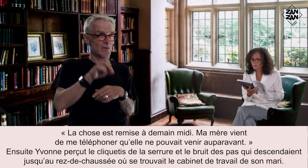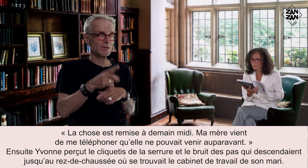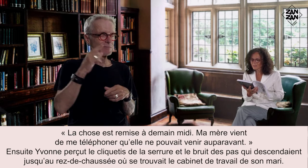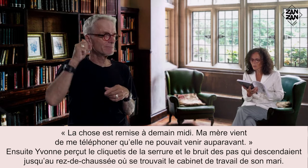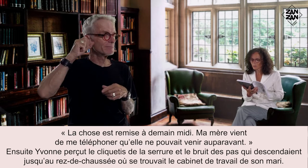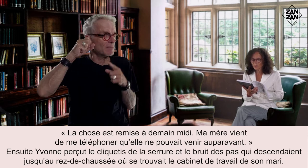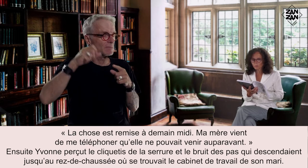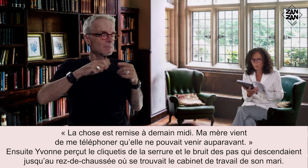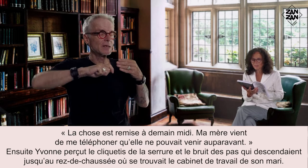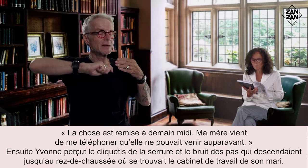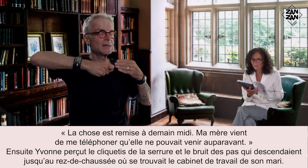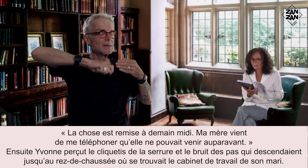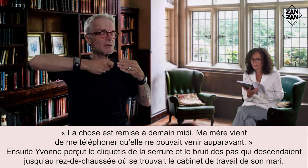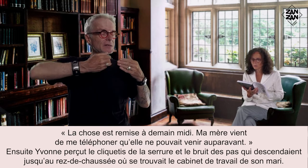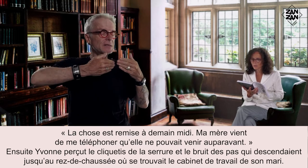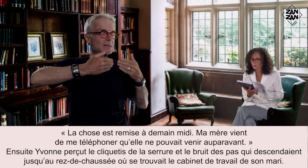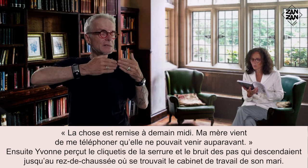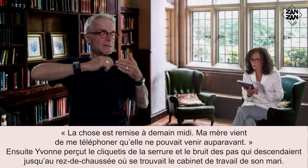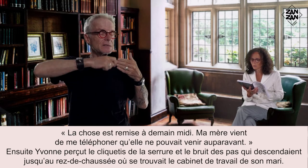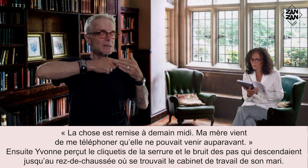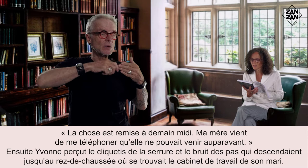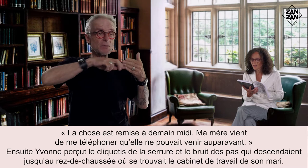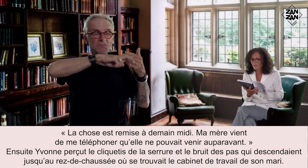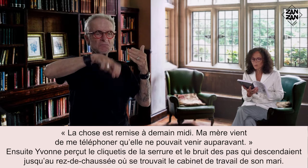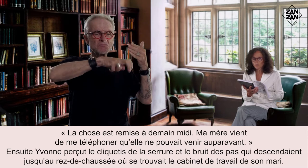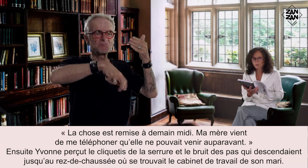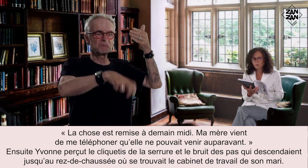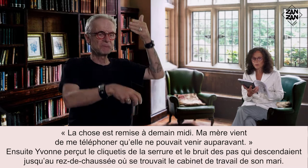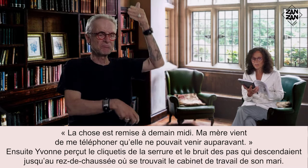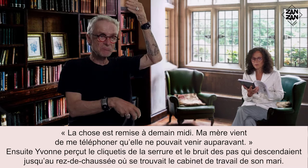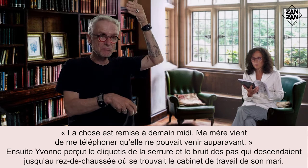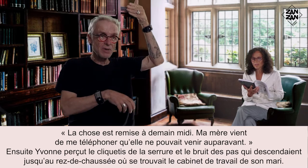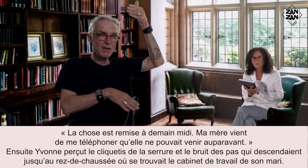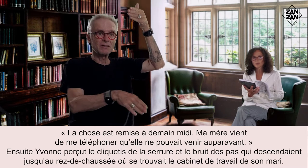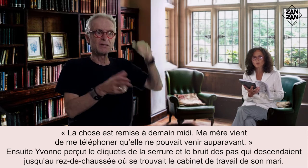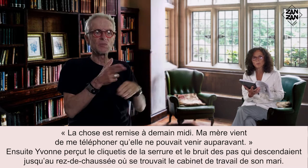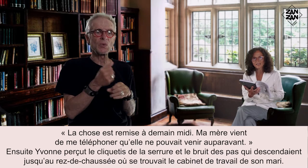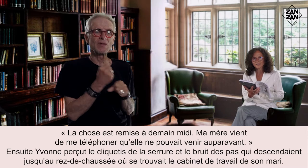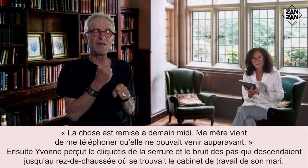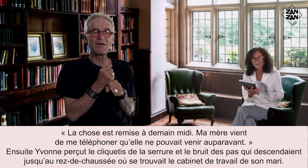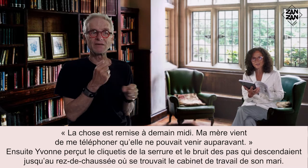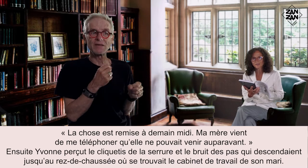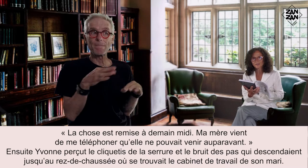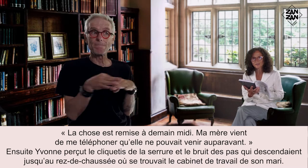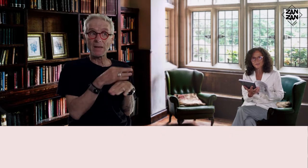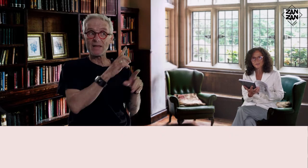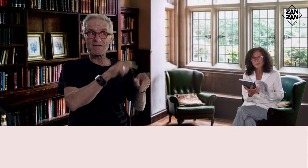cliquetis de la serrure et le bruit des pas qui descendaient jusqu'au rez-de-chaussée où se trouvait le cabinet de travail de son mari.